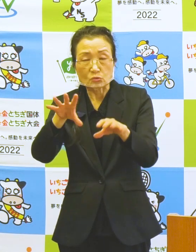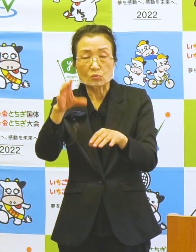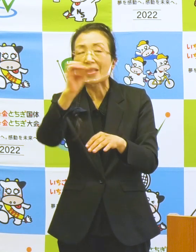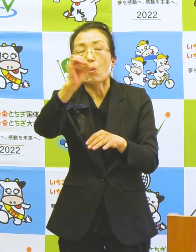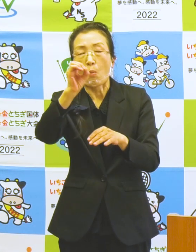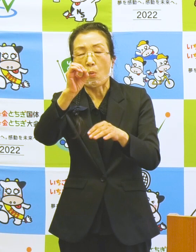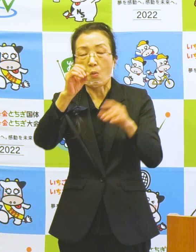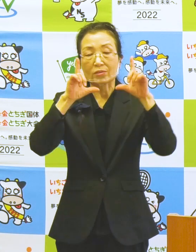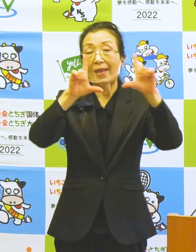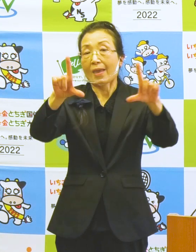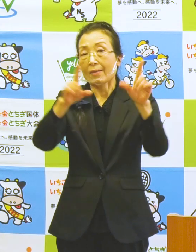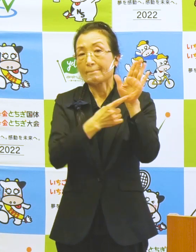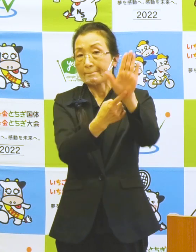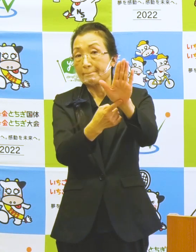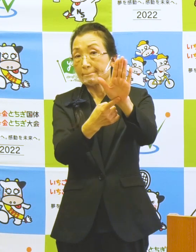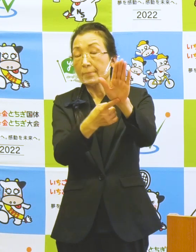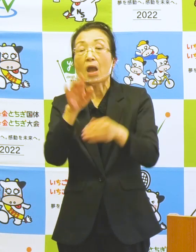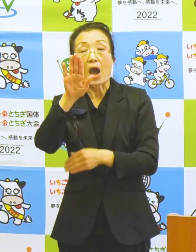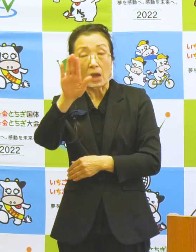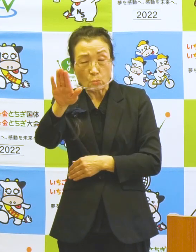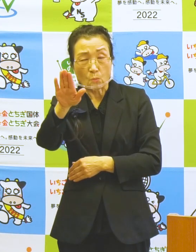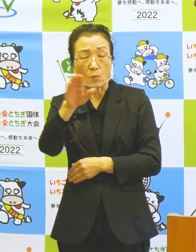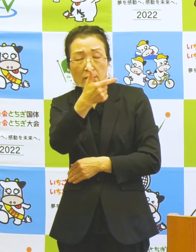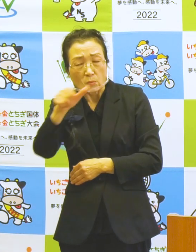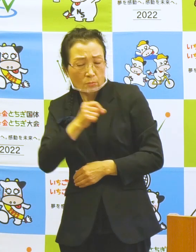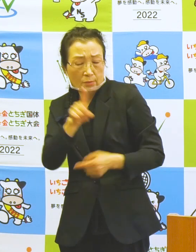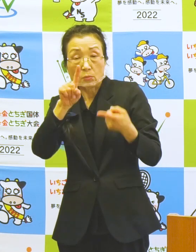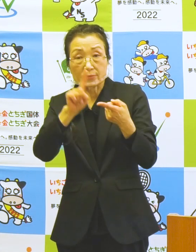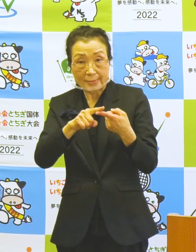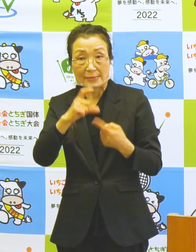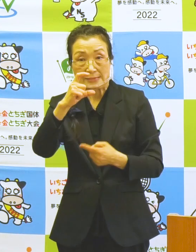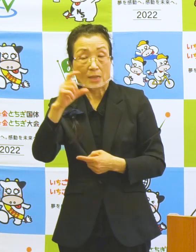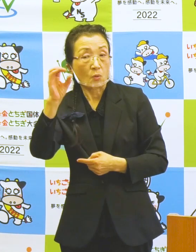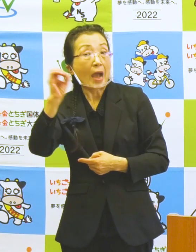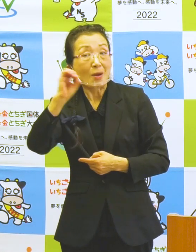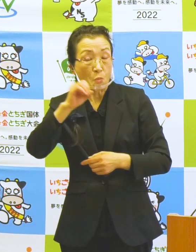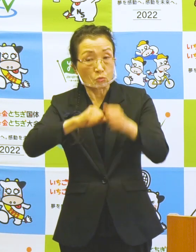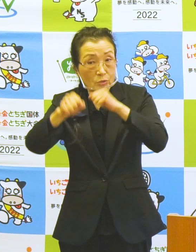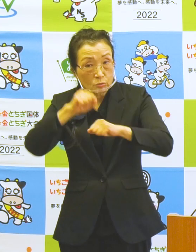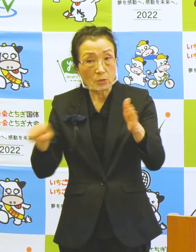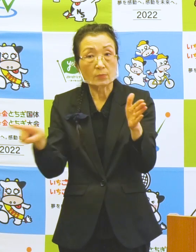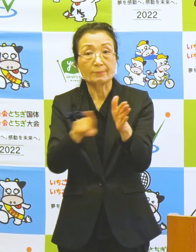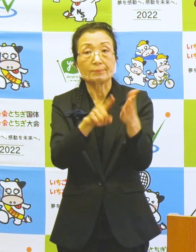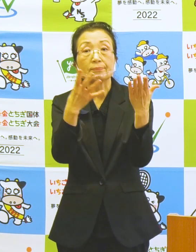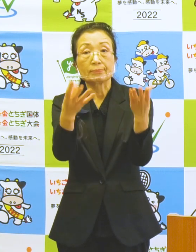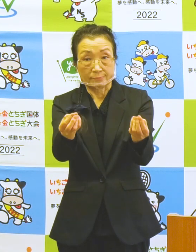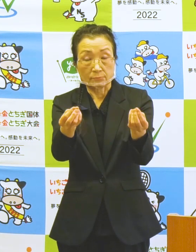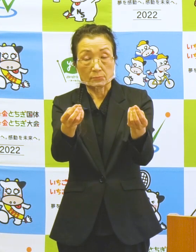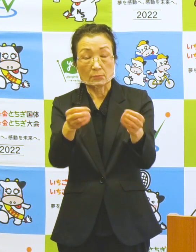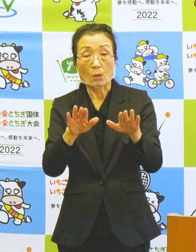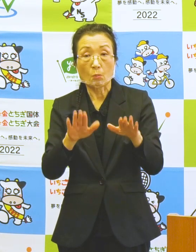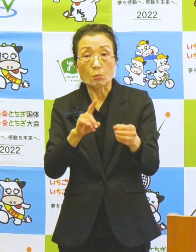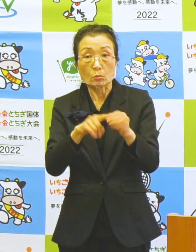って以来、率先してさまざまなゼロカーボンの取り組みを行ってまいりました。今